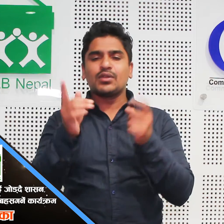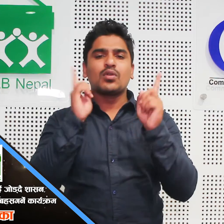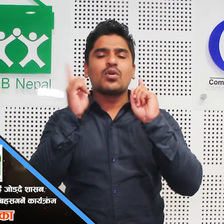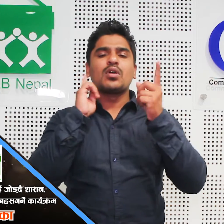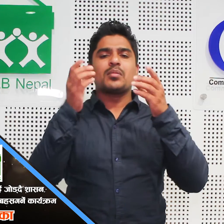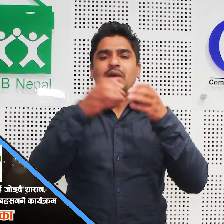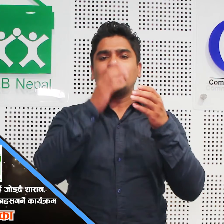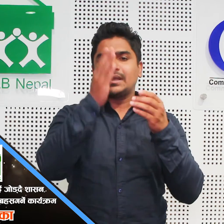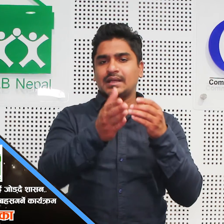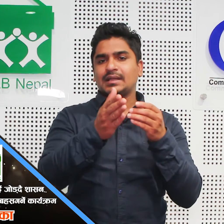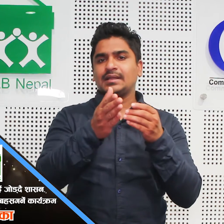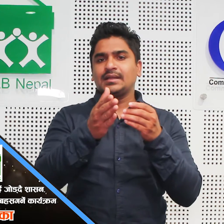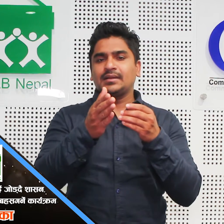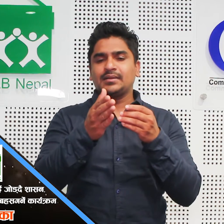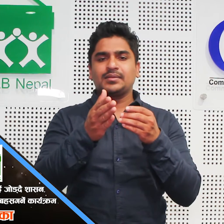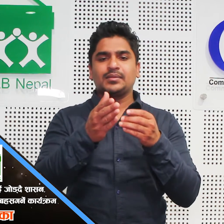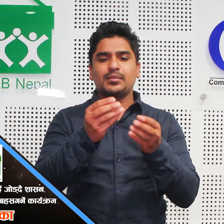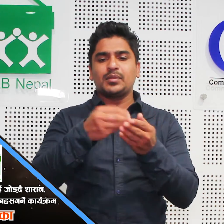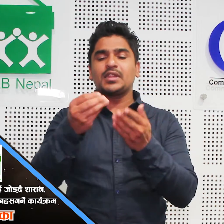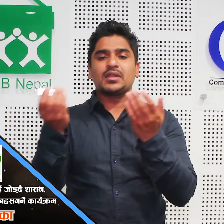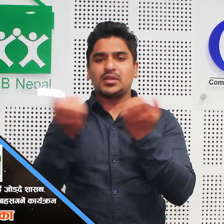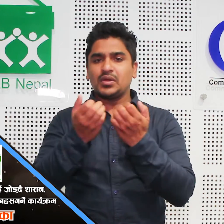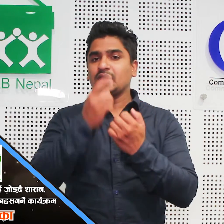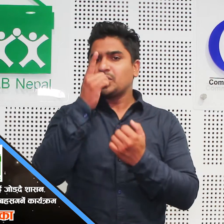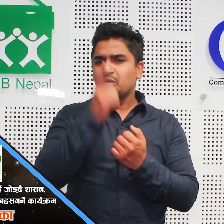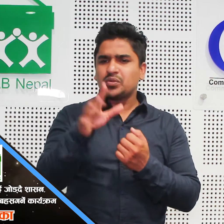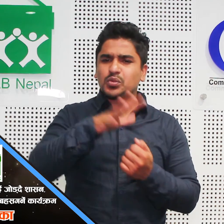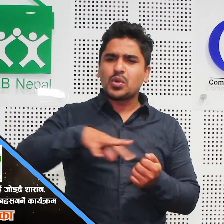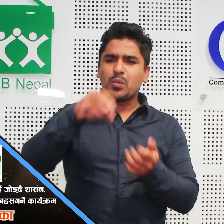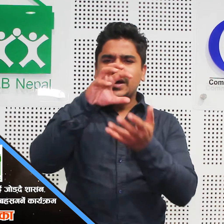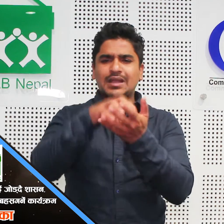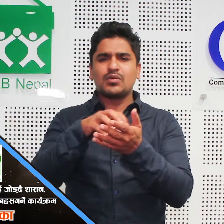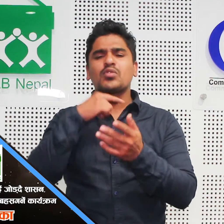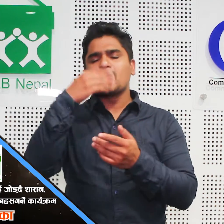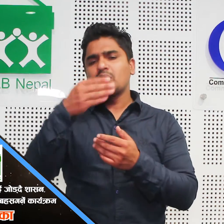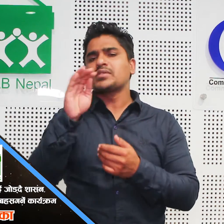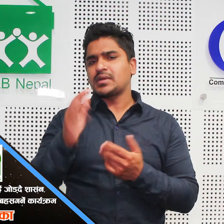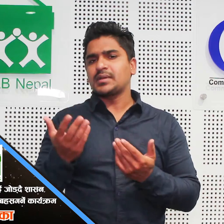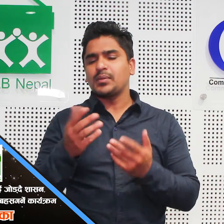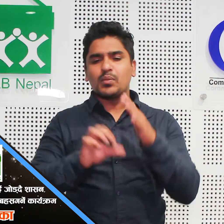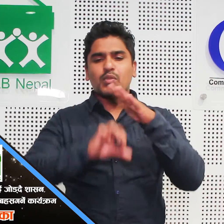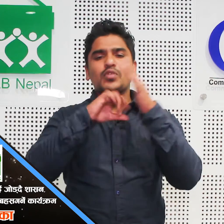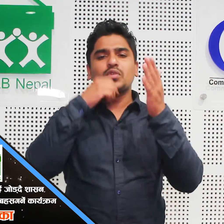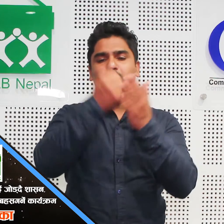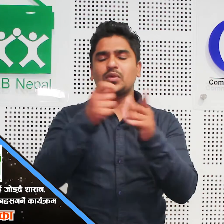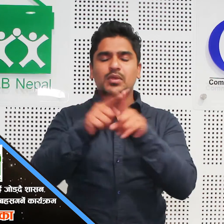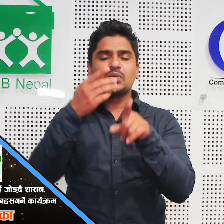नगरपालिकाले ऊ गर तिनलाई चाहिँ वितरण गर्ने हो। सबै ठाउँ नहुन सक्छ, त्यो पहुँच नपुगेको पनि हुन सक्छ त्यो